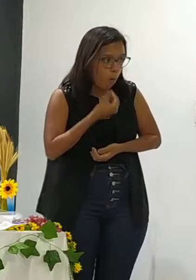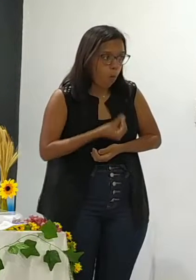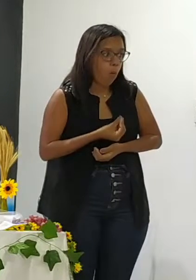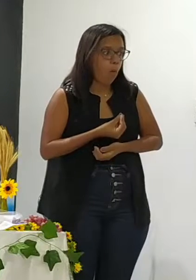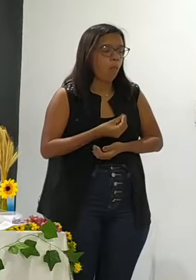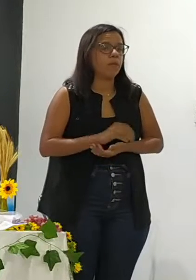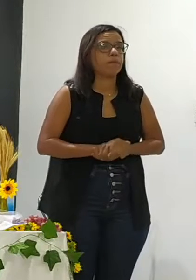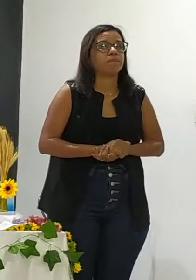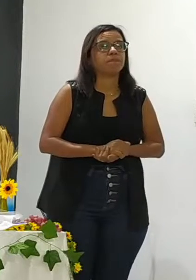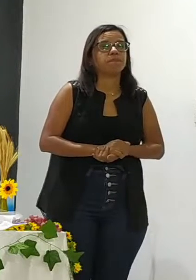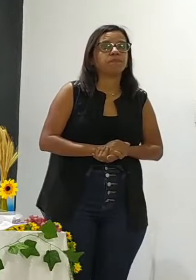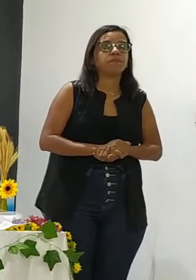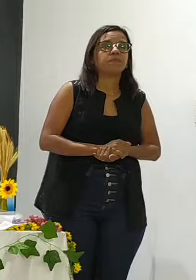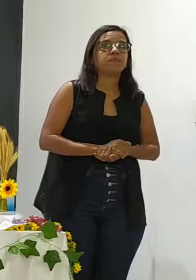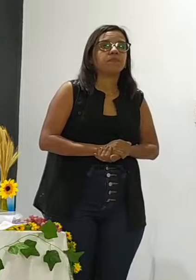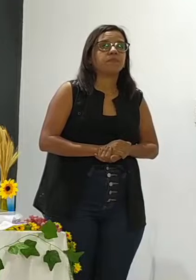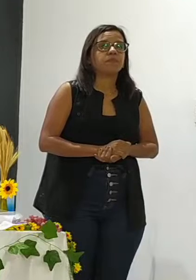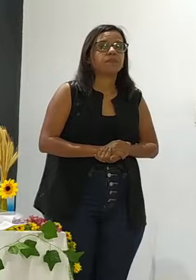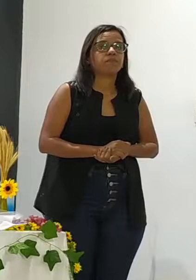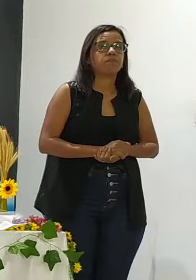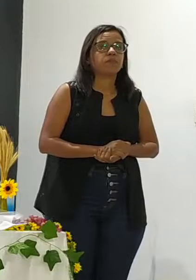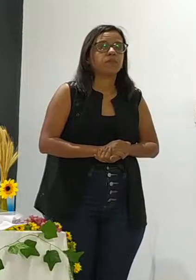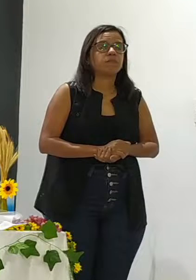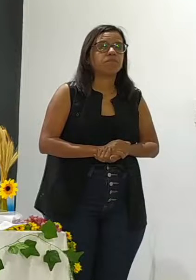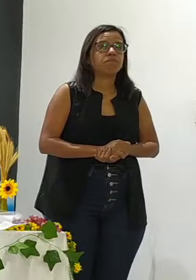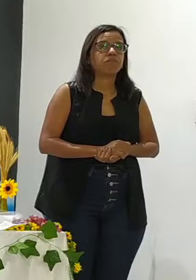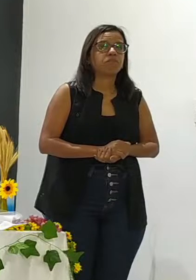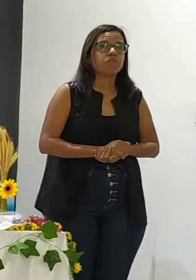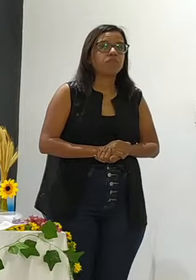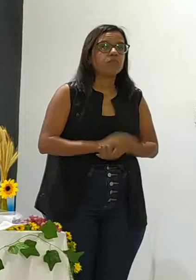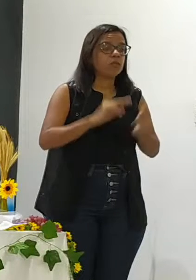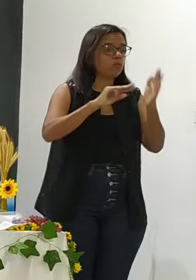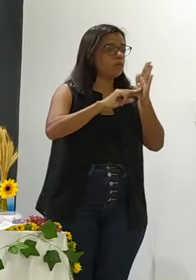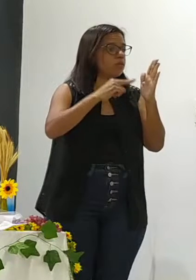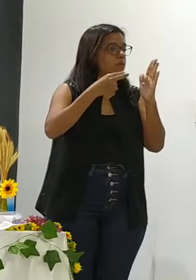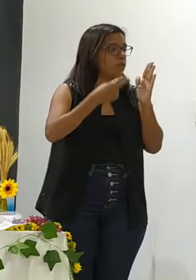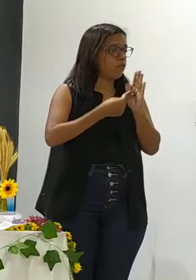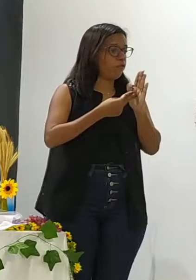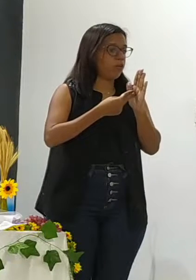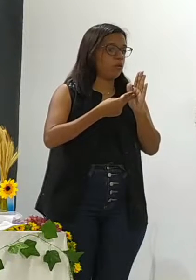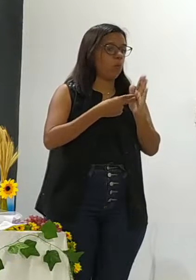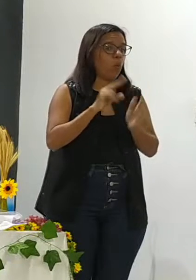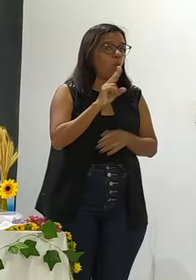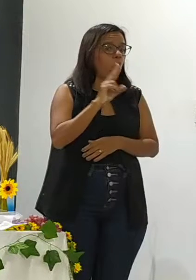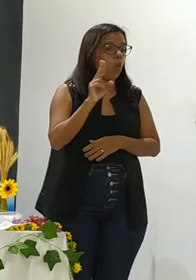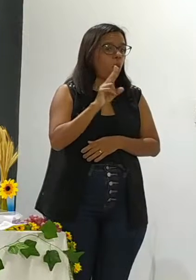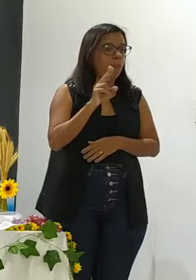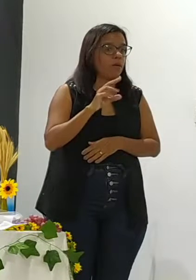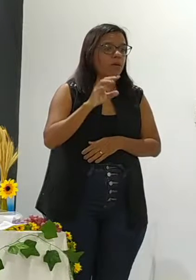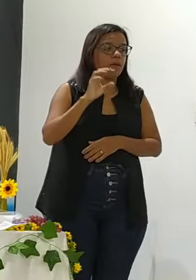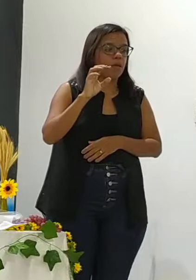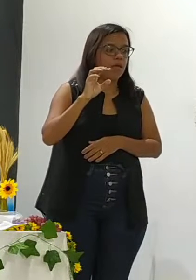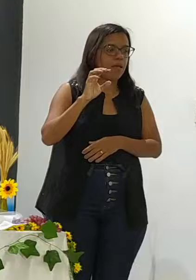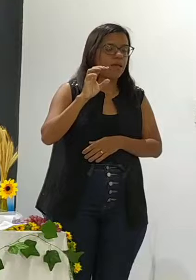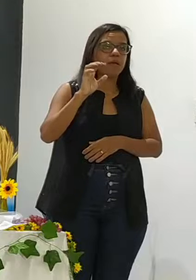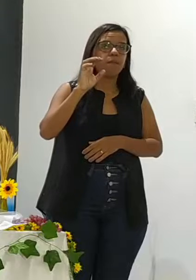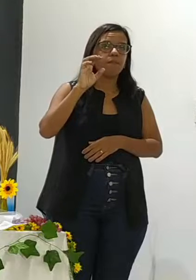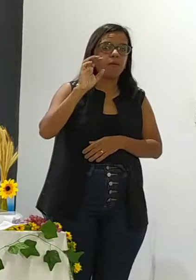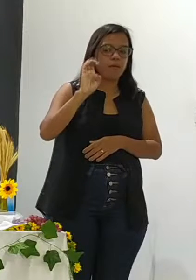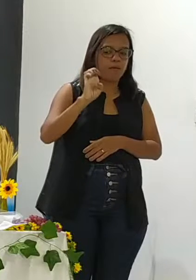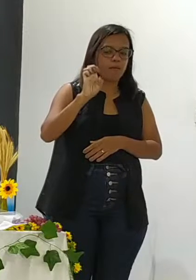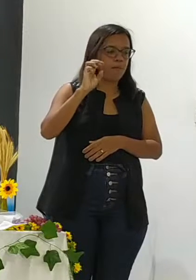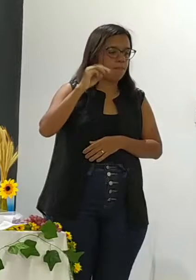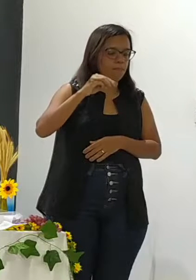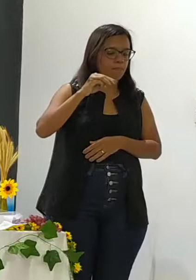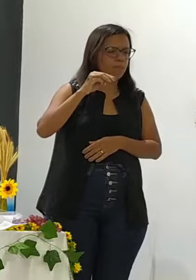chamado Elimelec. Olha só o significado do nome deste homem: Elimelec,